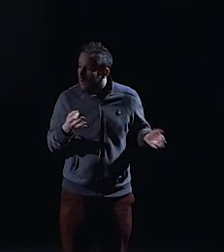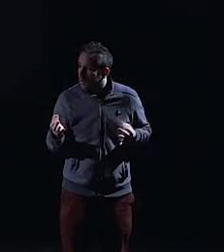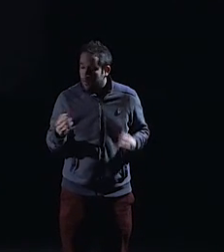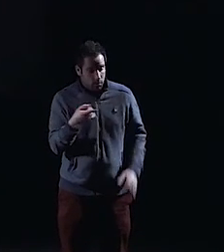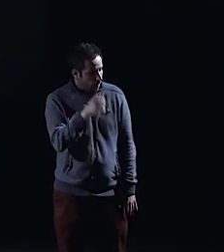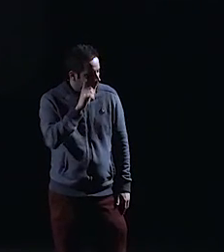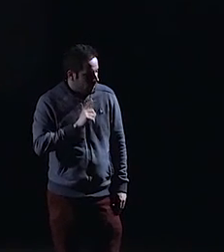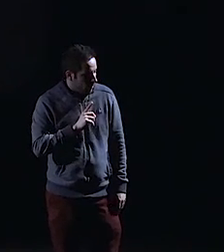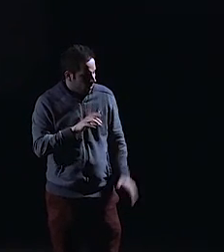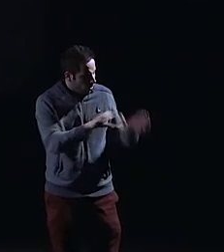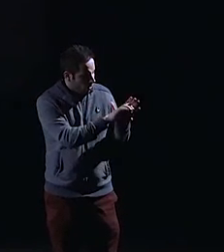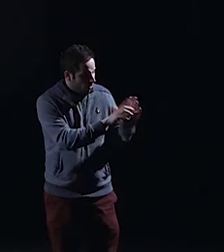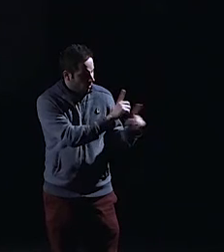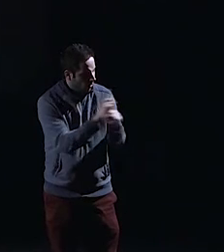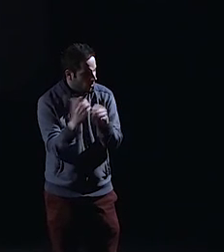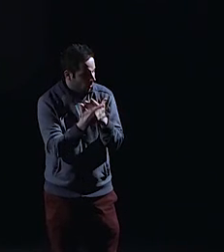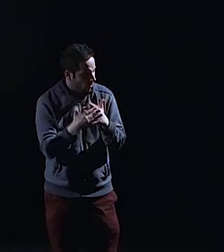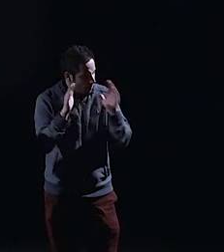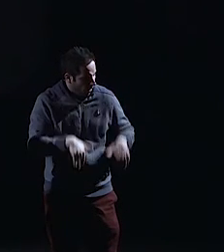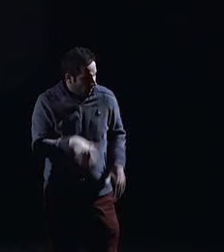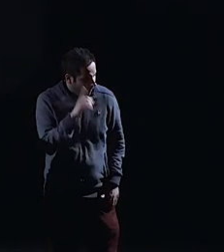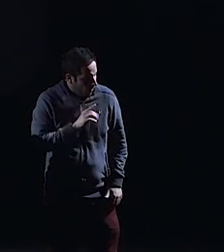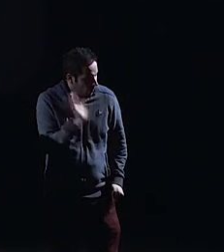Toi, pour une fille, tu connes mal, disons.